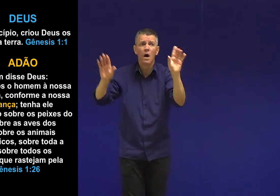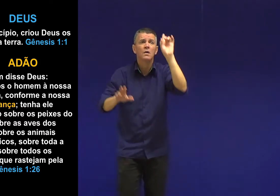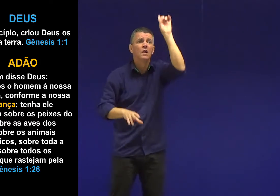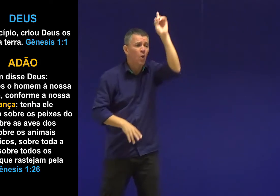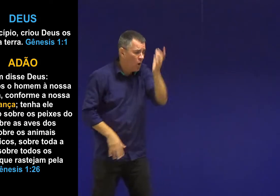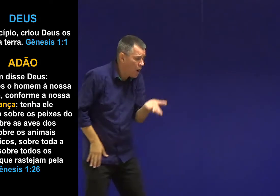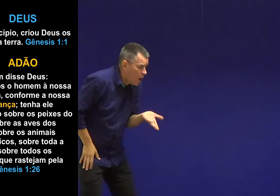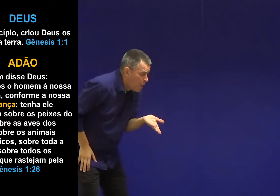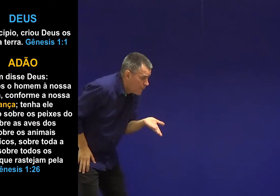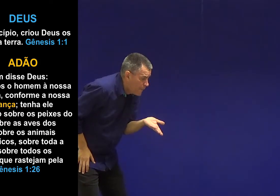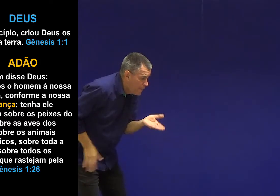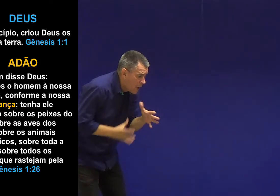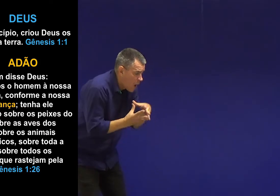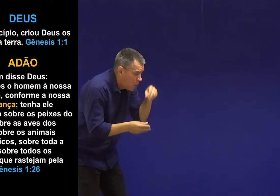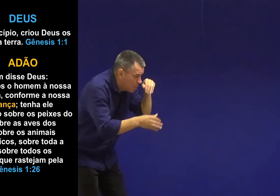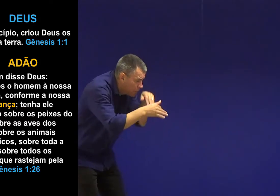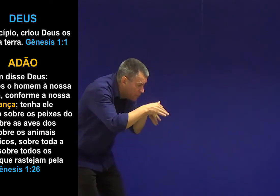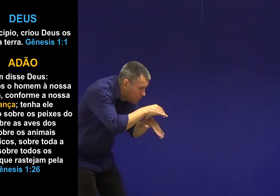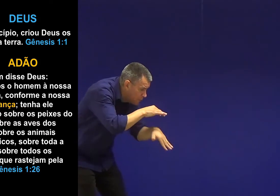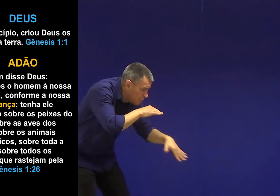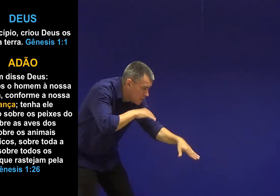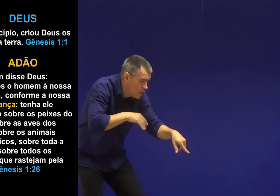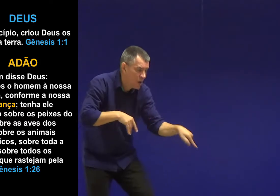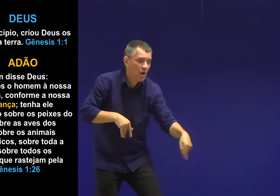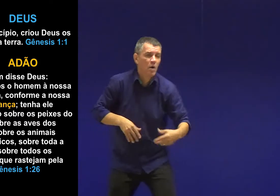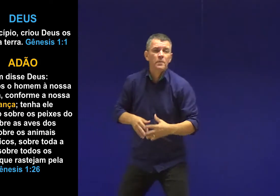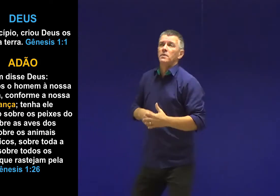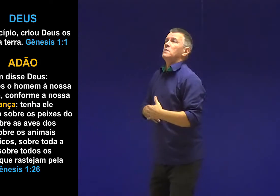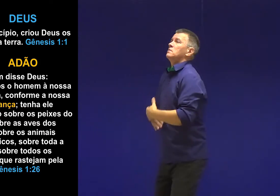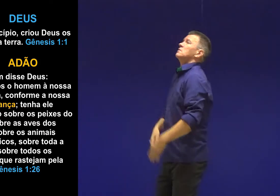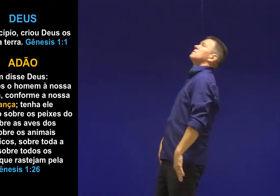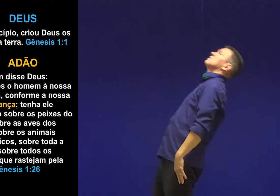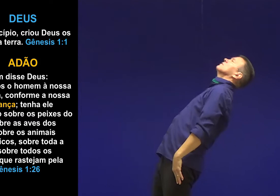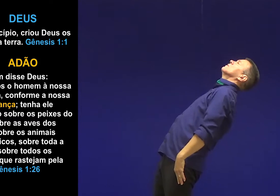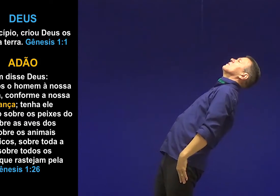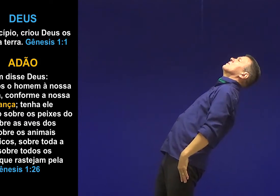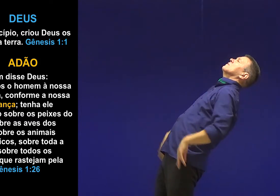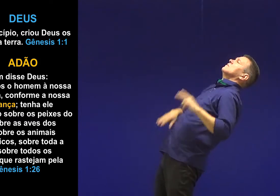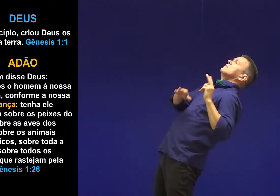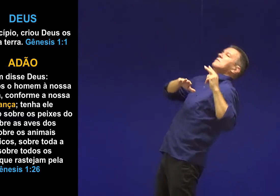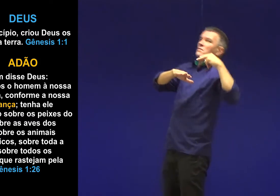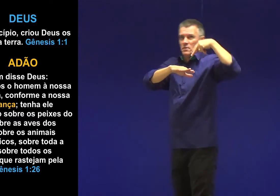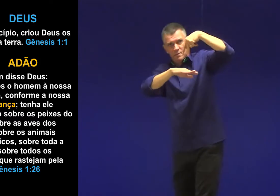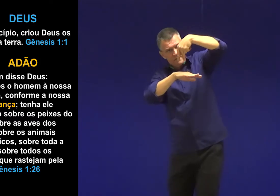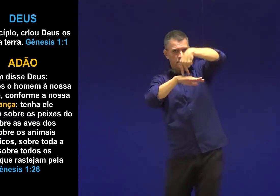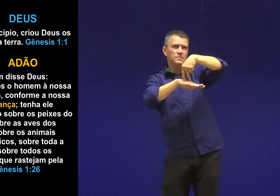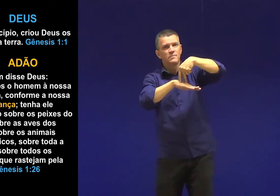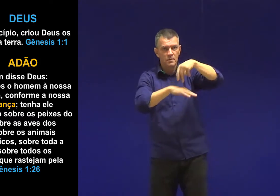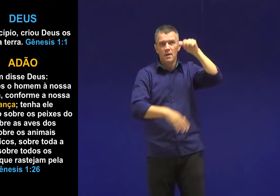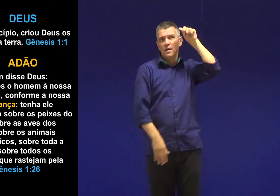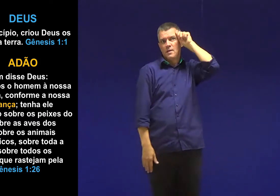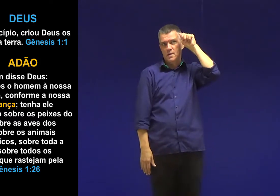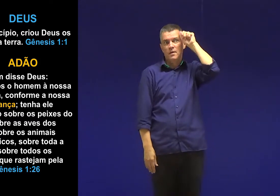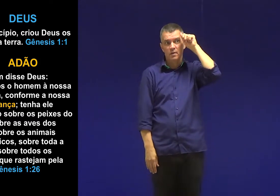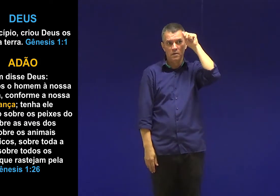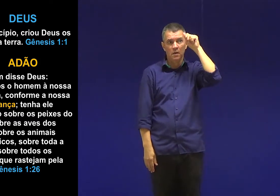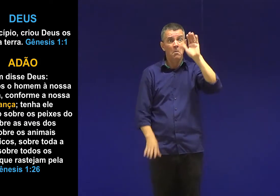Há muito tempo atrás, Deus formou um homem da terra, soprou o espírito de vida e ele passou a ser um